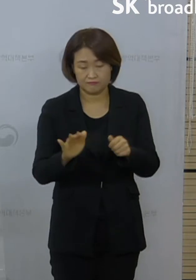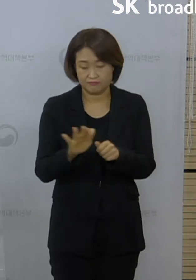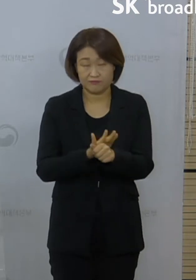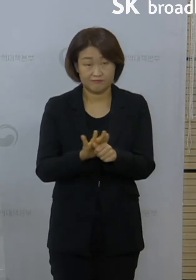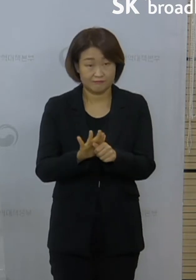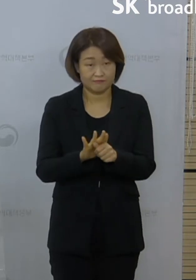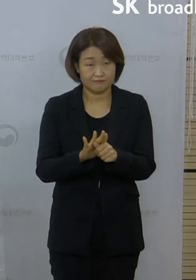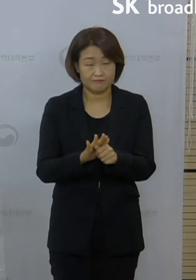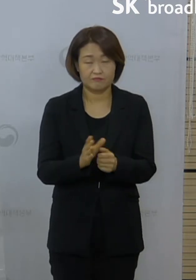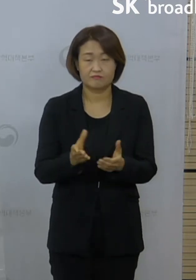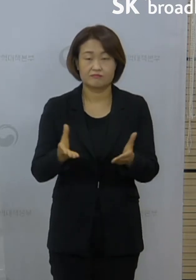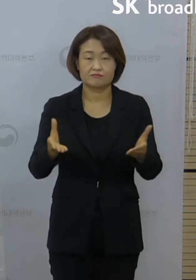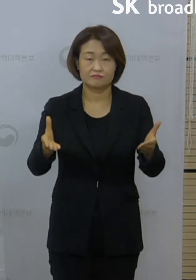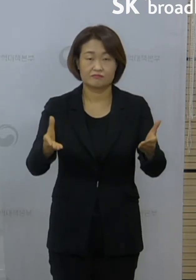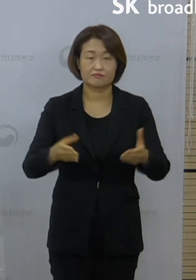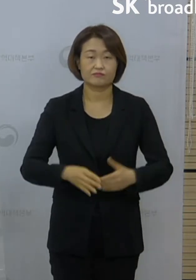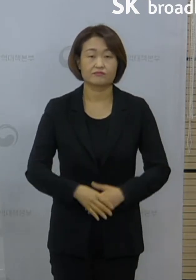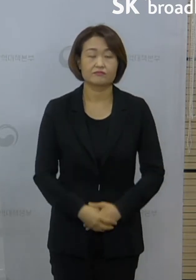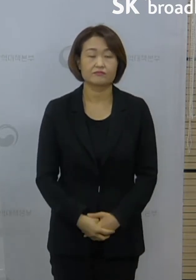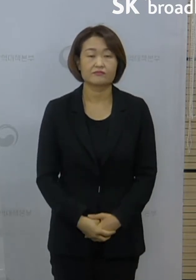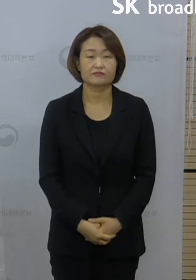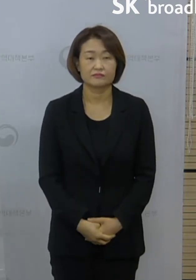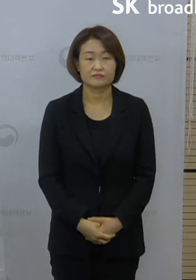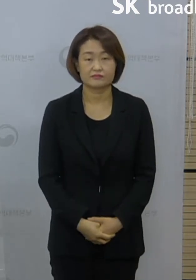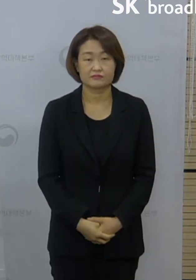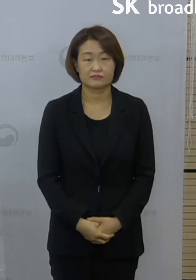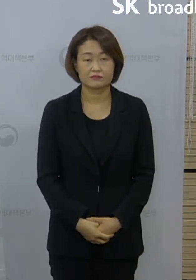는 위로의 말씀을 전해드립니다